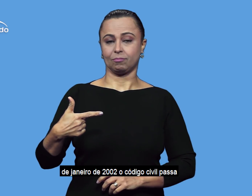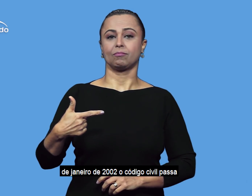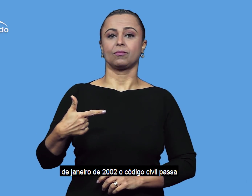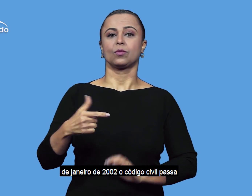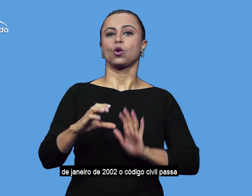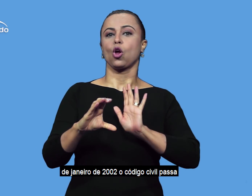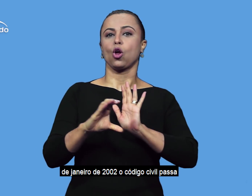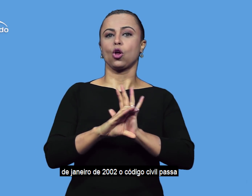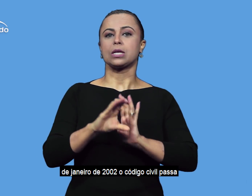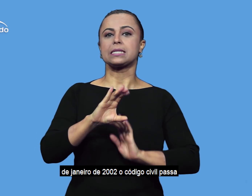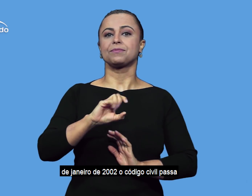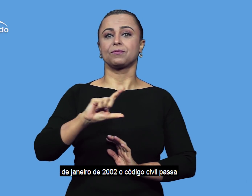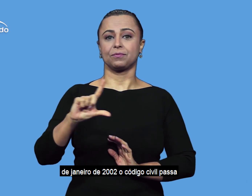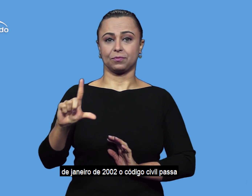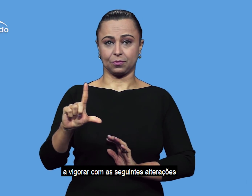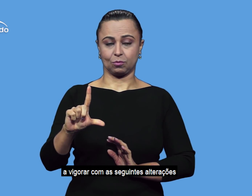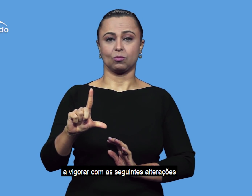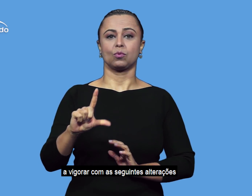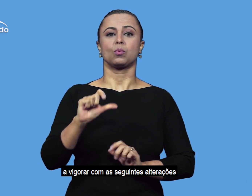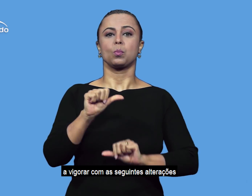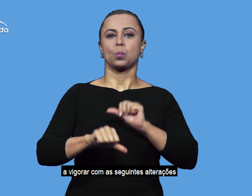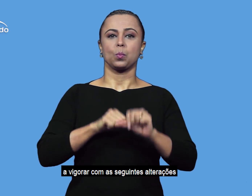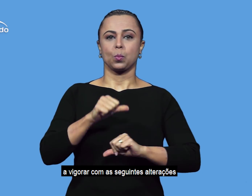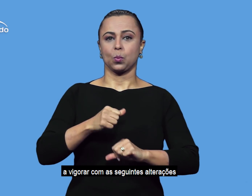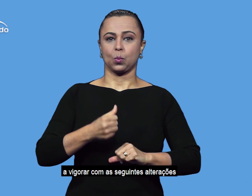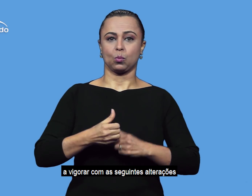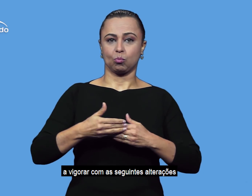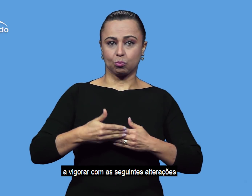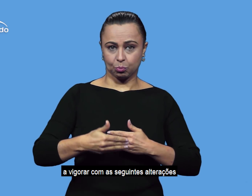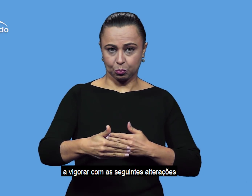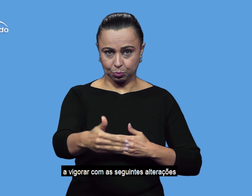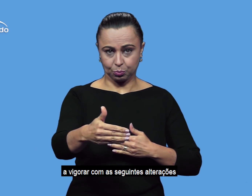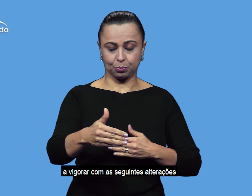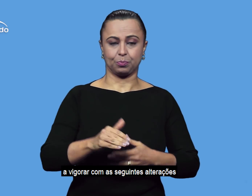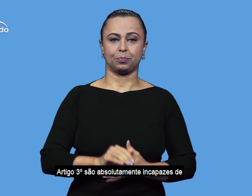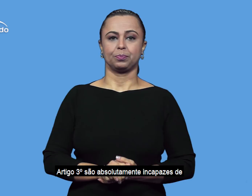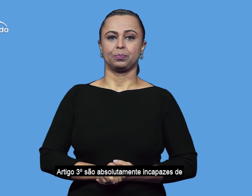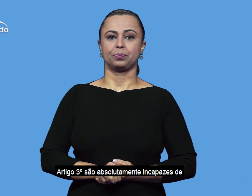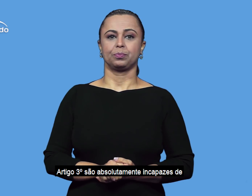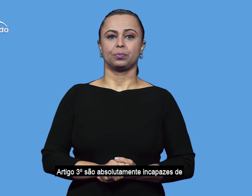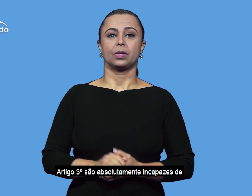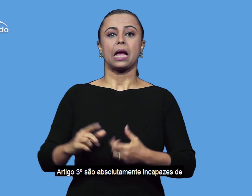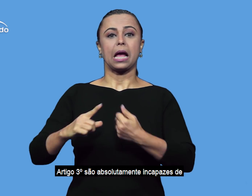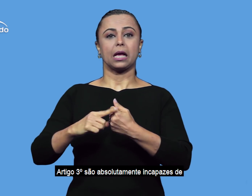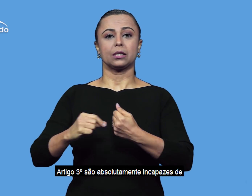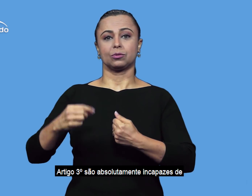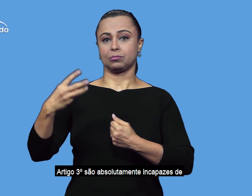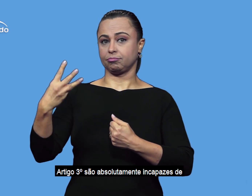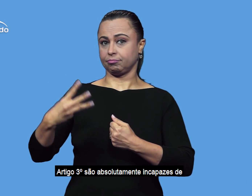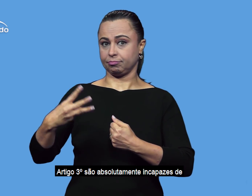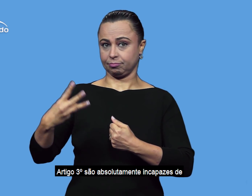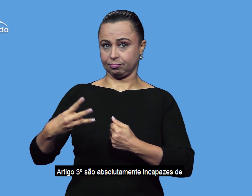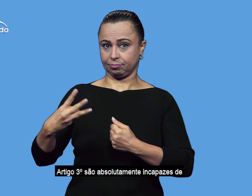código civil passa a vigorar com as seguintes alterações artigo 3º são